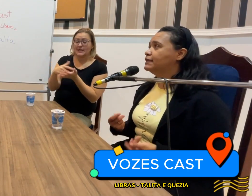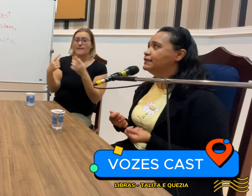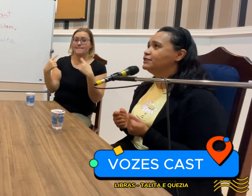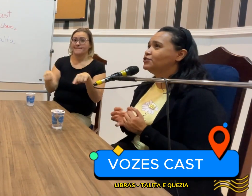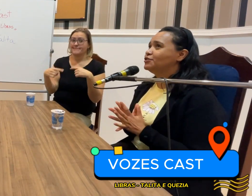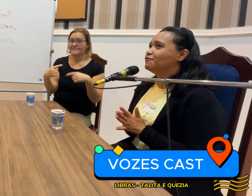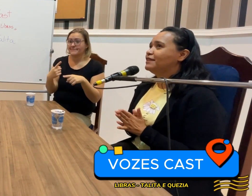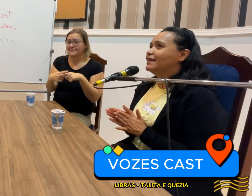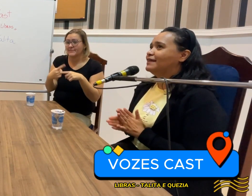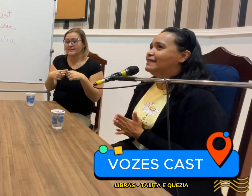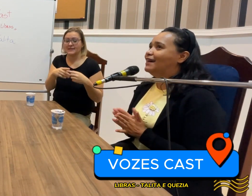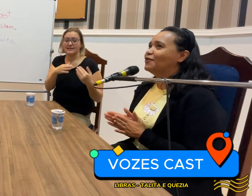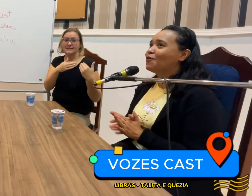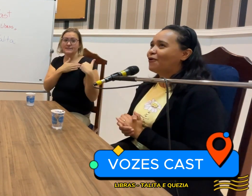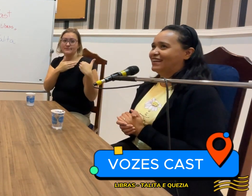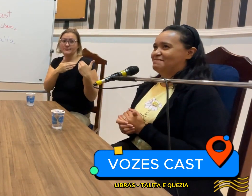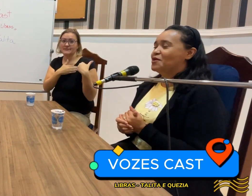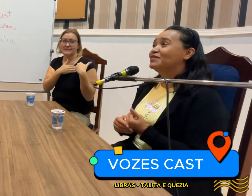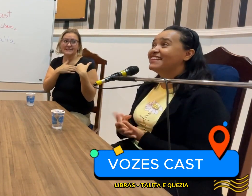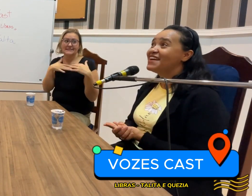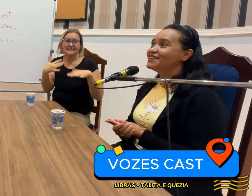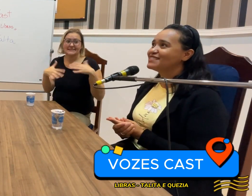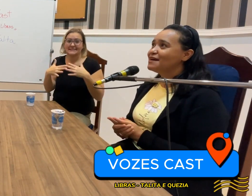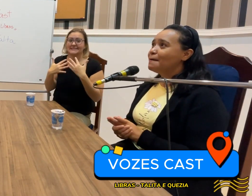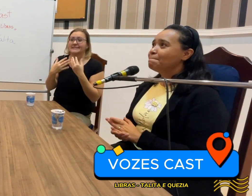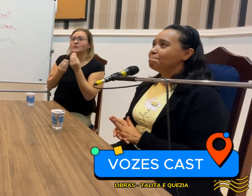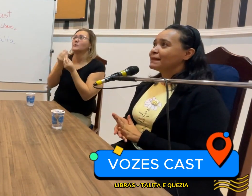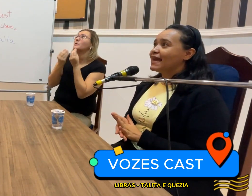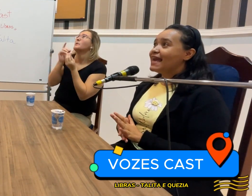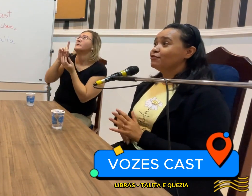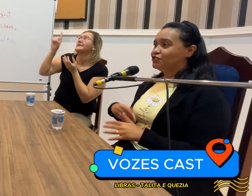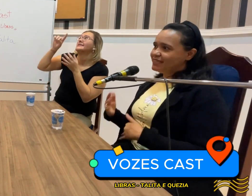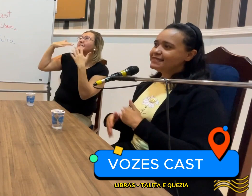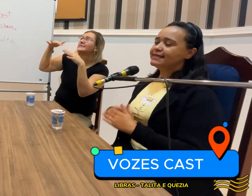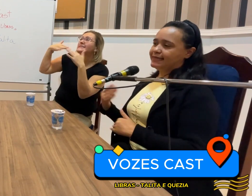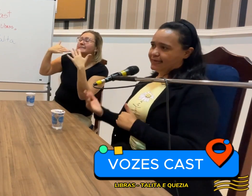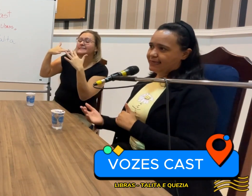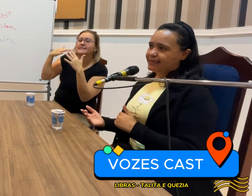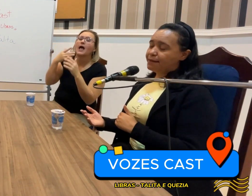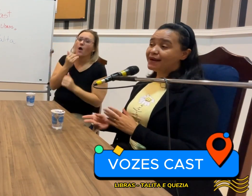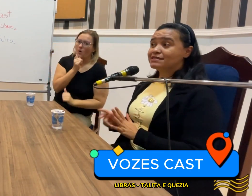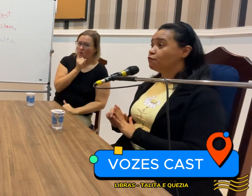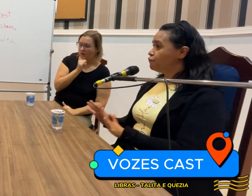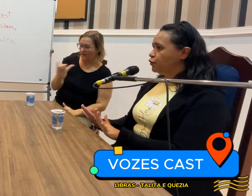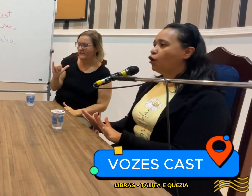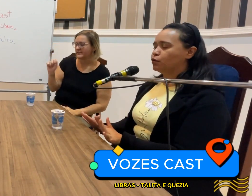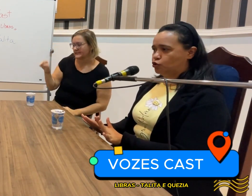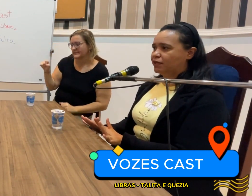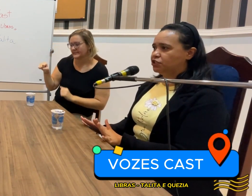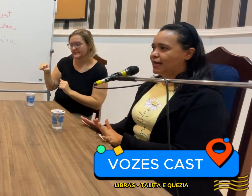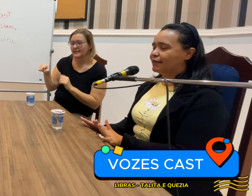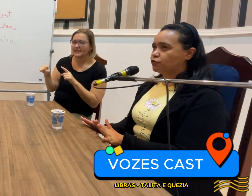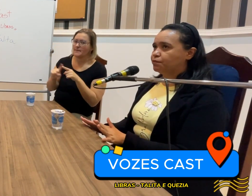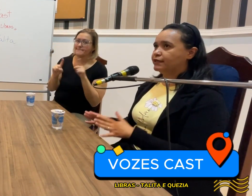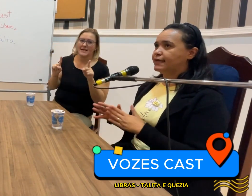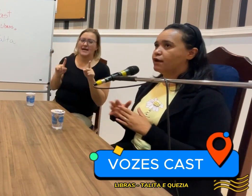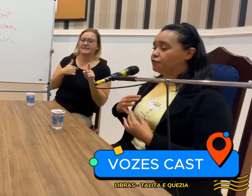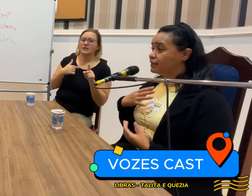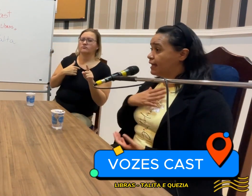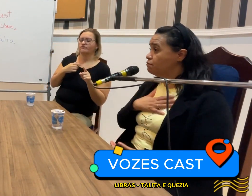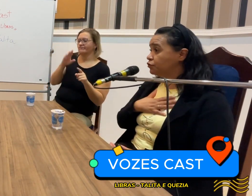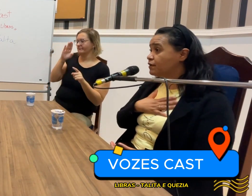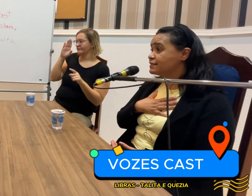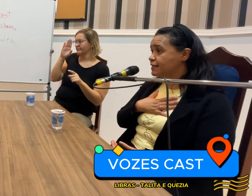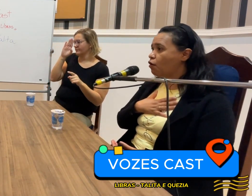muito grande. Eu falei, e agora? Meu Deus. Eu disse que ia, mas não fui logo de imediato, porque